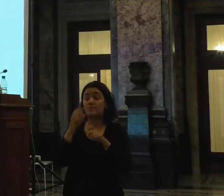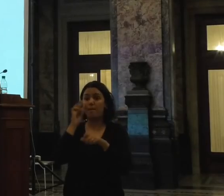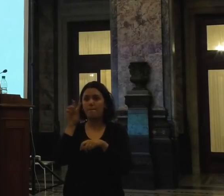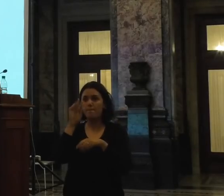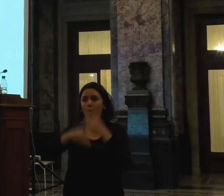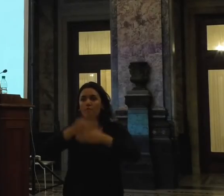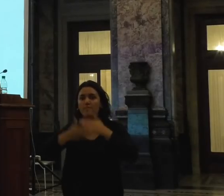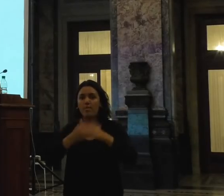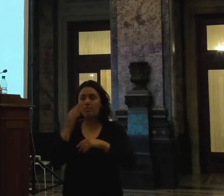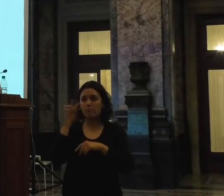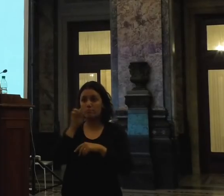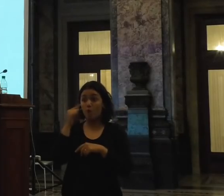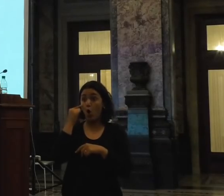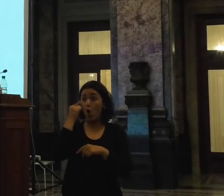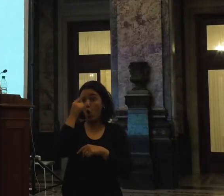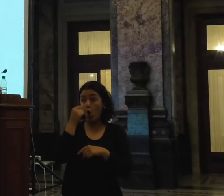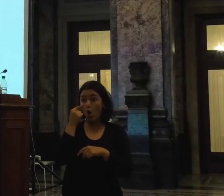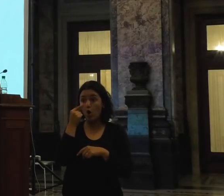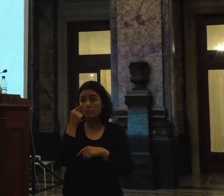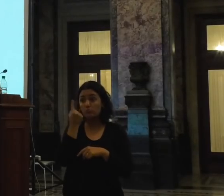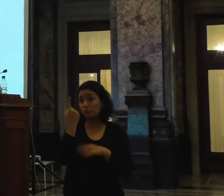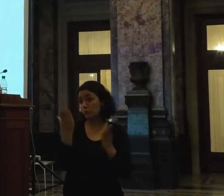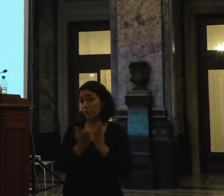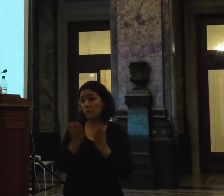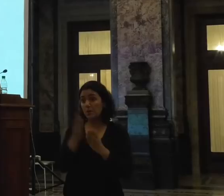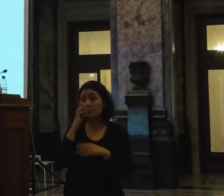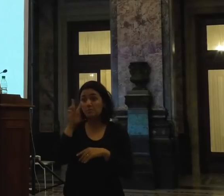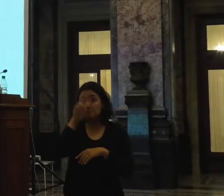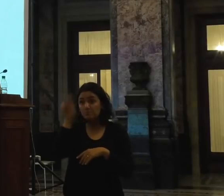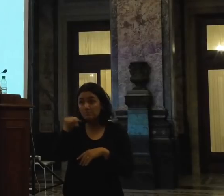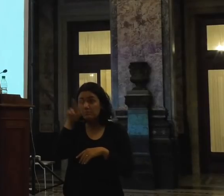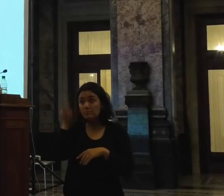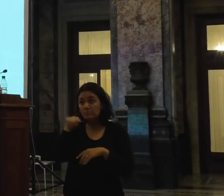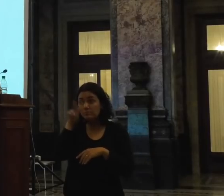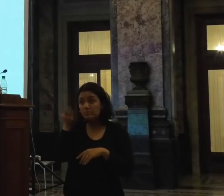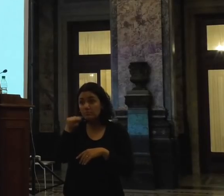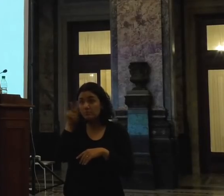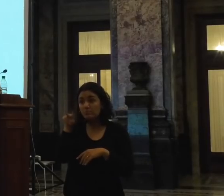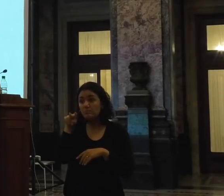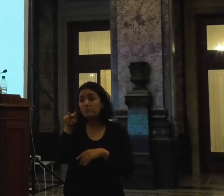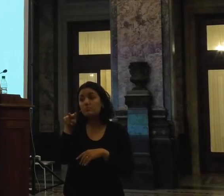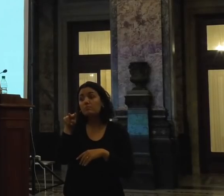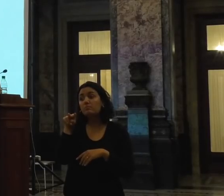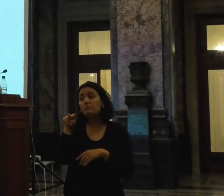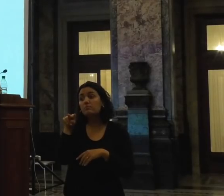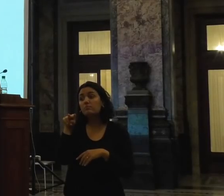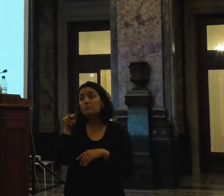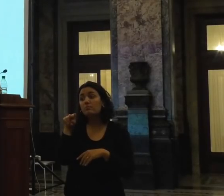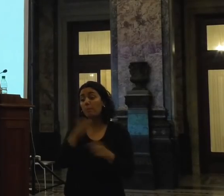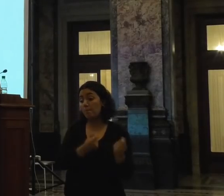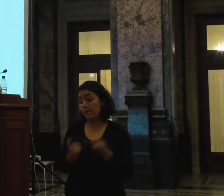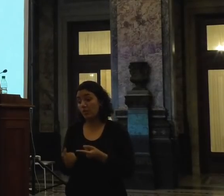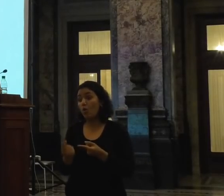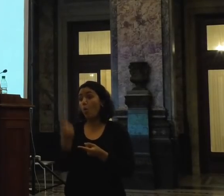Entonces, aquí ven un ojo de un estudiante, simplemente está moviéndose. Es una demostración que me prestó Susana Martínez Conde.